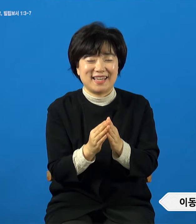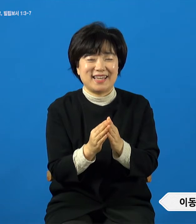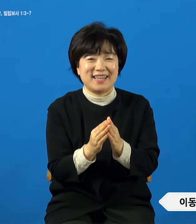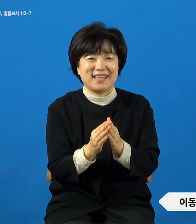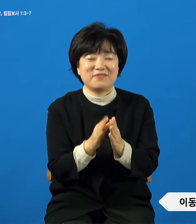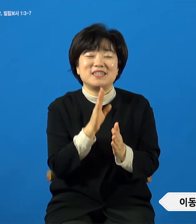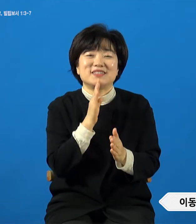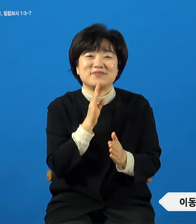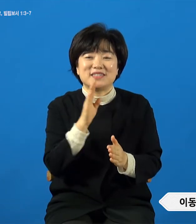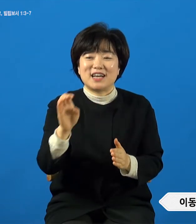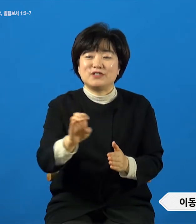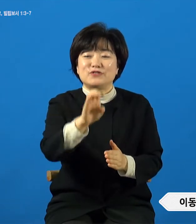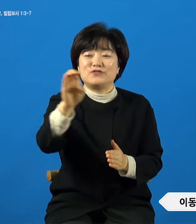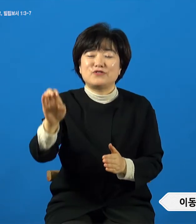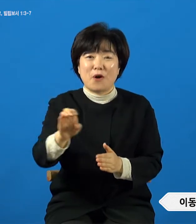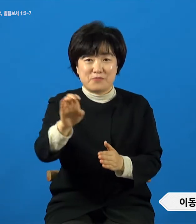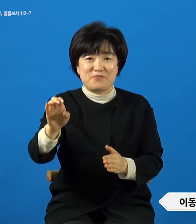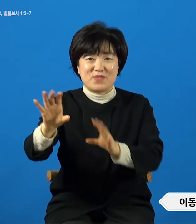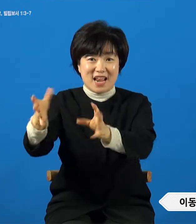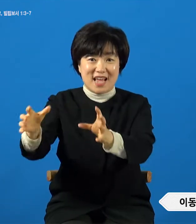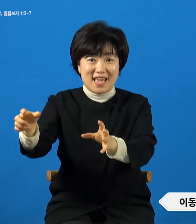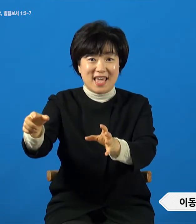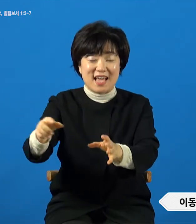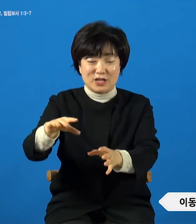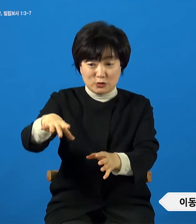유럽 땅에 최초로 세워진 교회입니다.